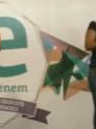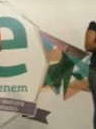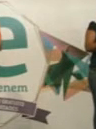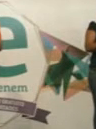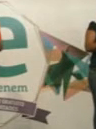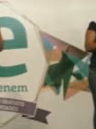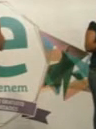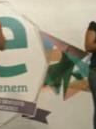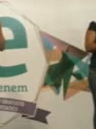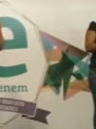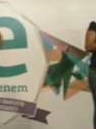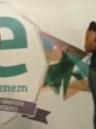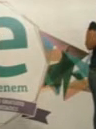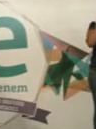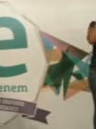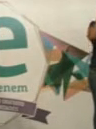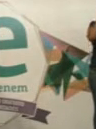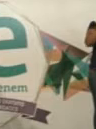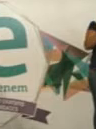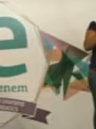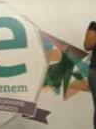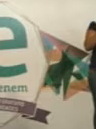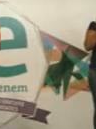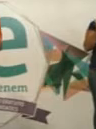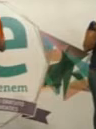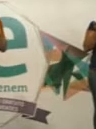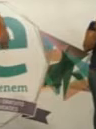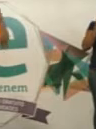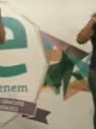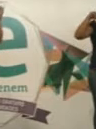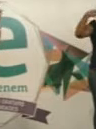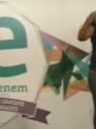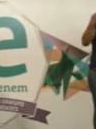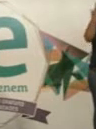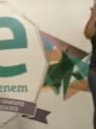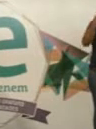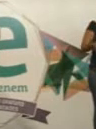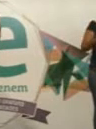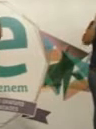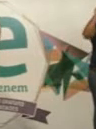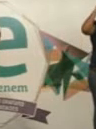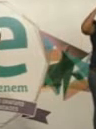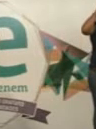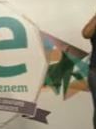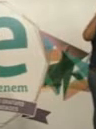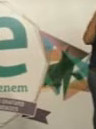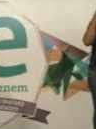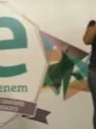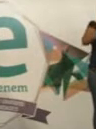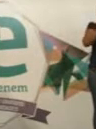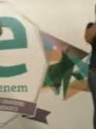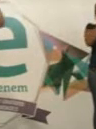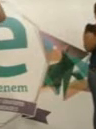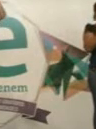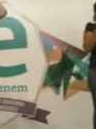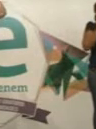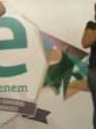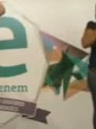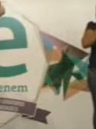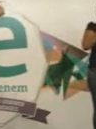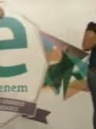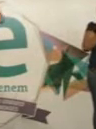encaracolado. Então o Friedrich era o último a entrar em campo quando o time dele ia jogar, porque ele era um craque e porque ficava no